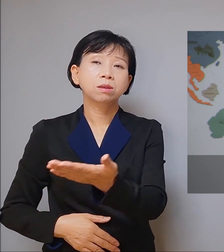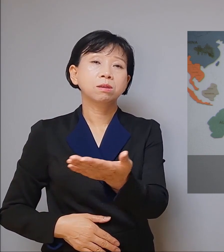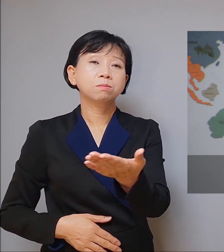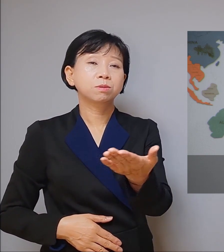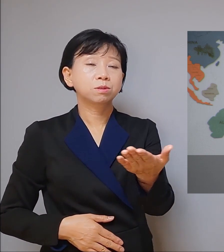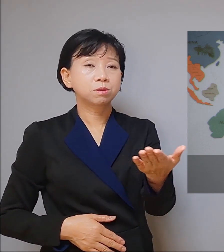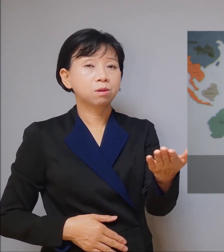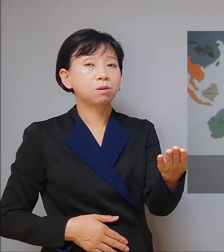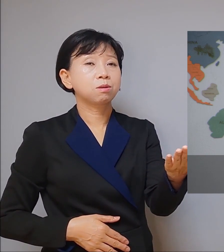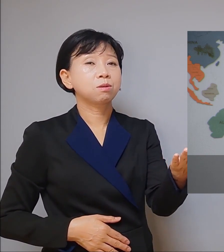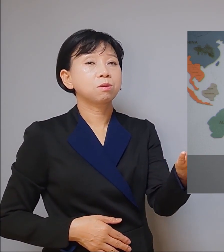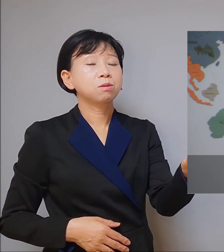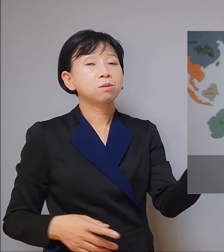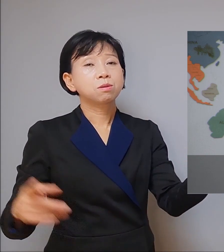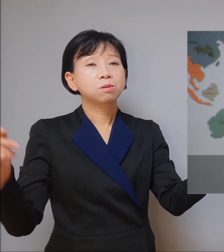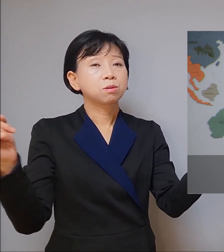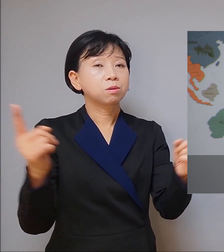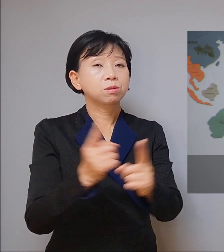상처 입은